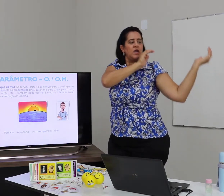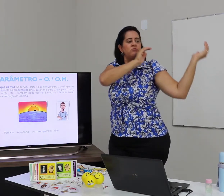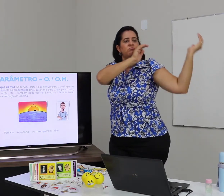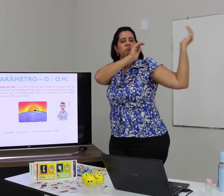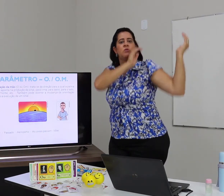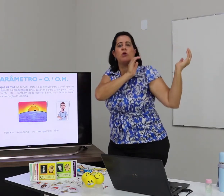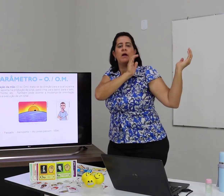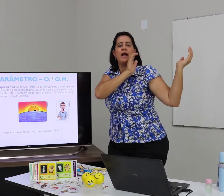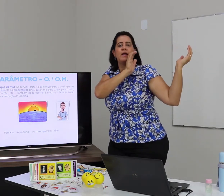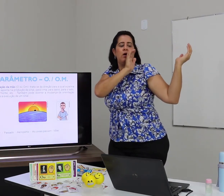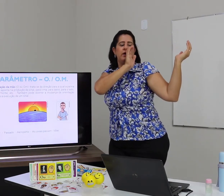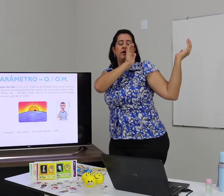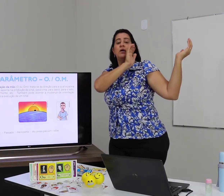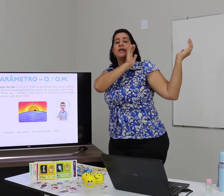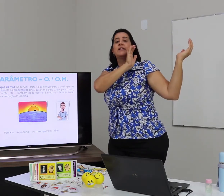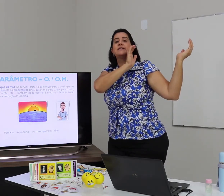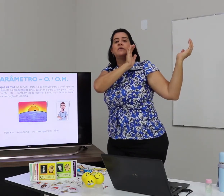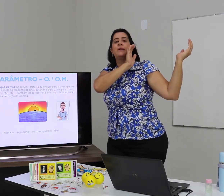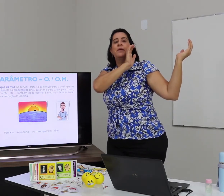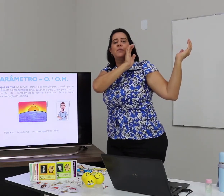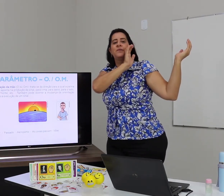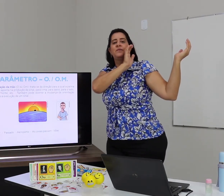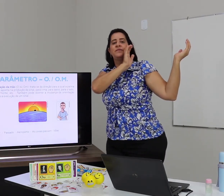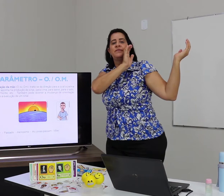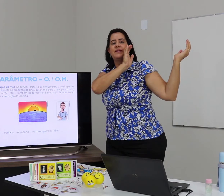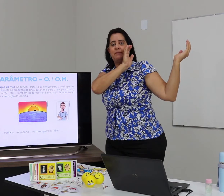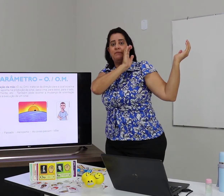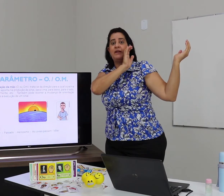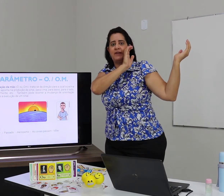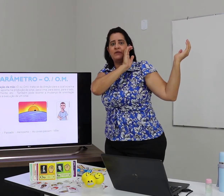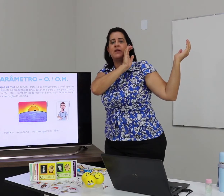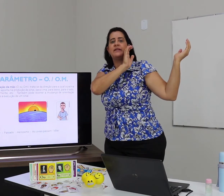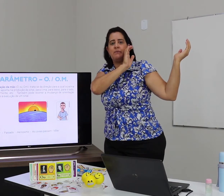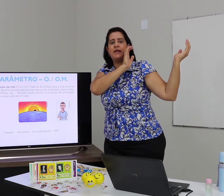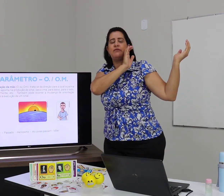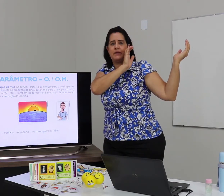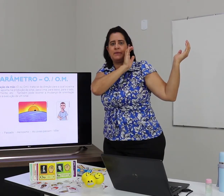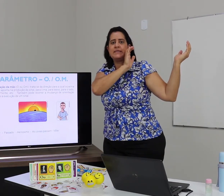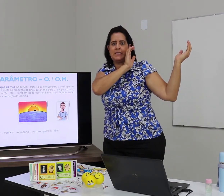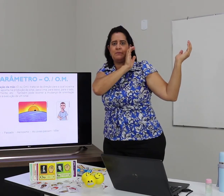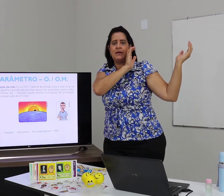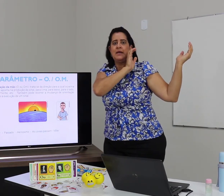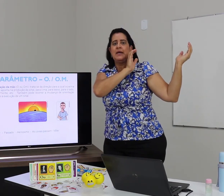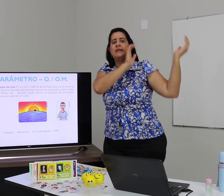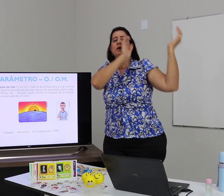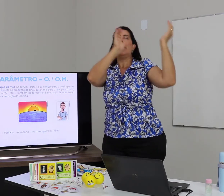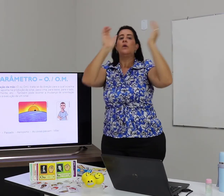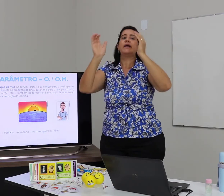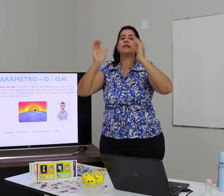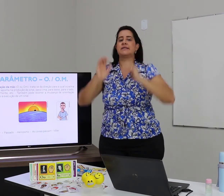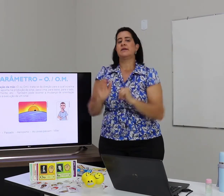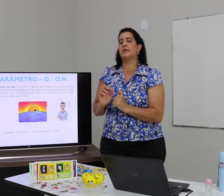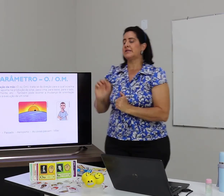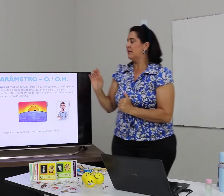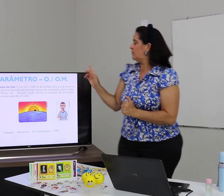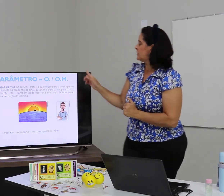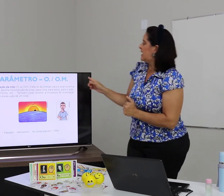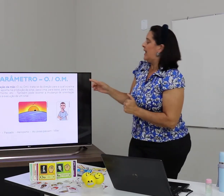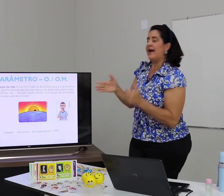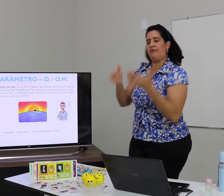aqui, colocar aqui, olha a orientação da mão. Tá vendo? Ela também fica para cima. Então, a orientação das mãos é a